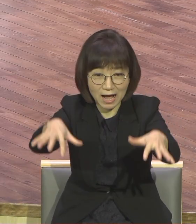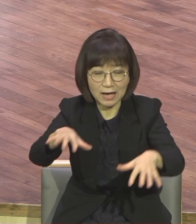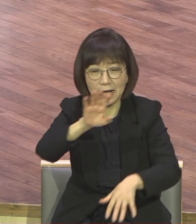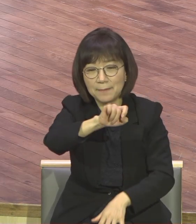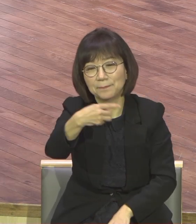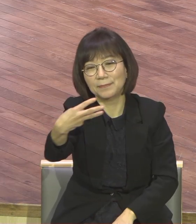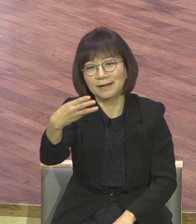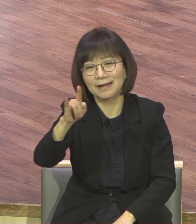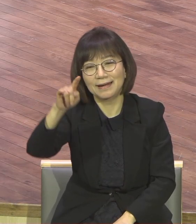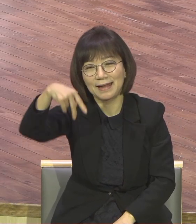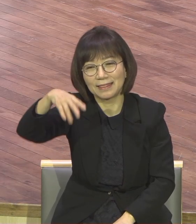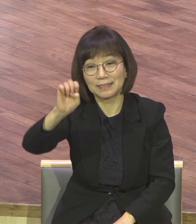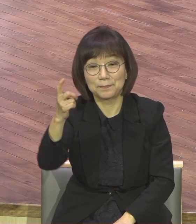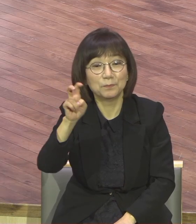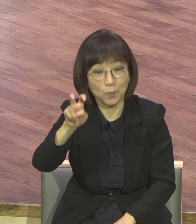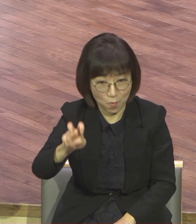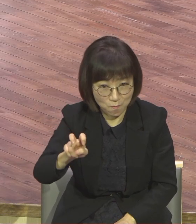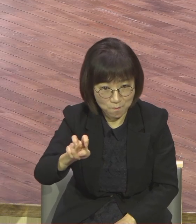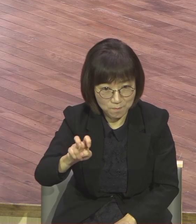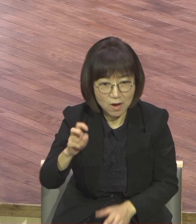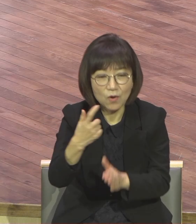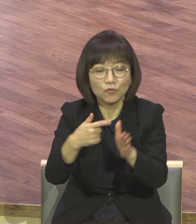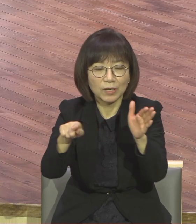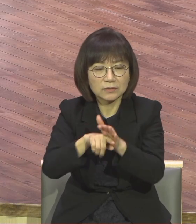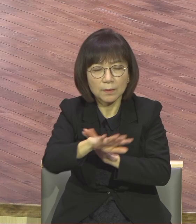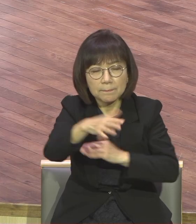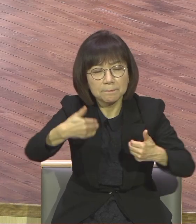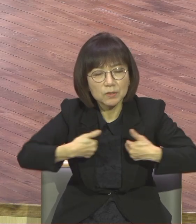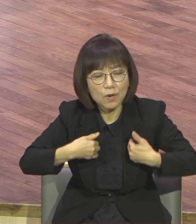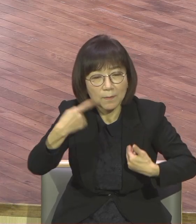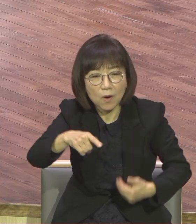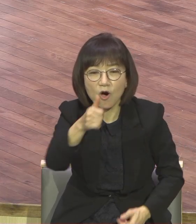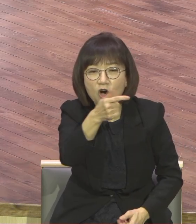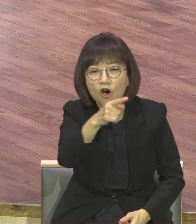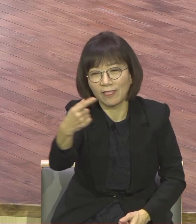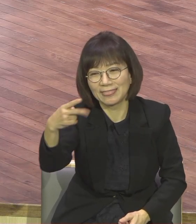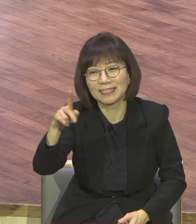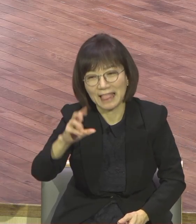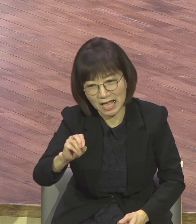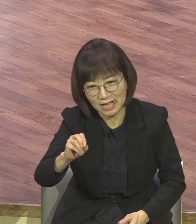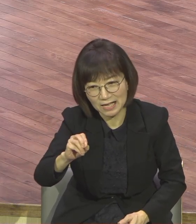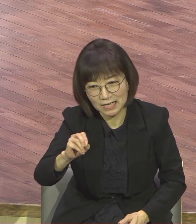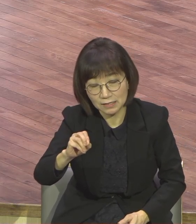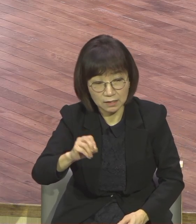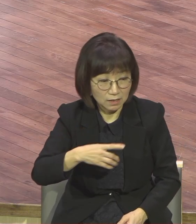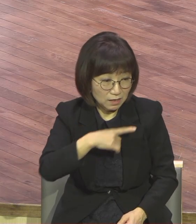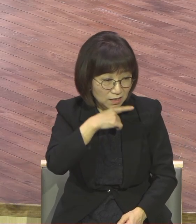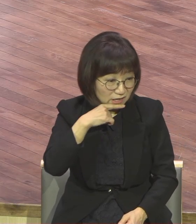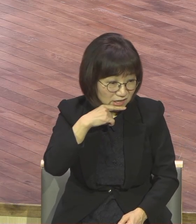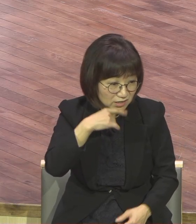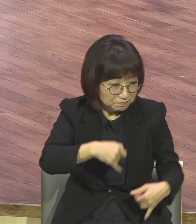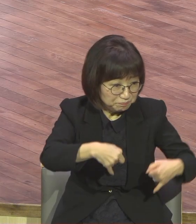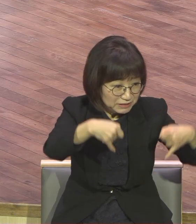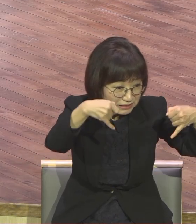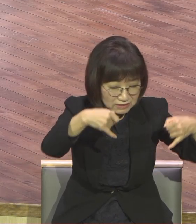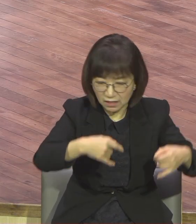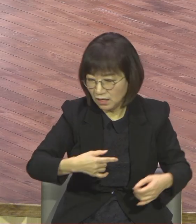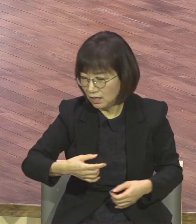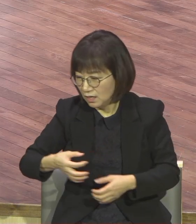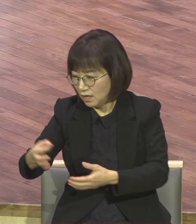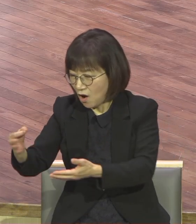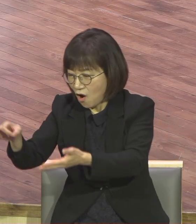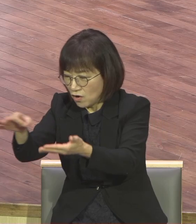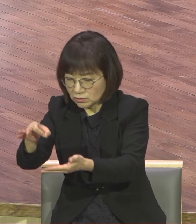여기에 우리가 헌당하지 않고 계속해서 원금 주고 이자 주고 이렇게 해서 언제 우리가